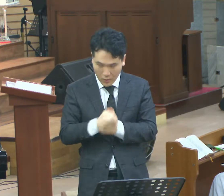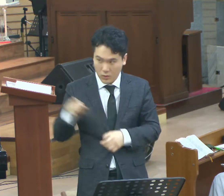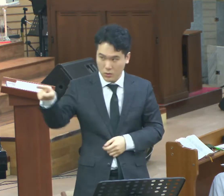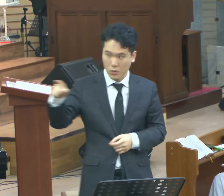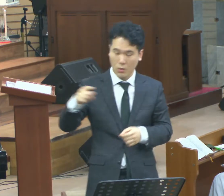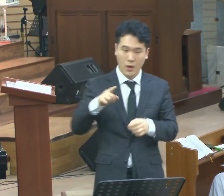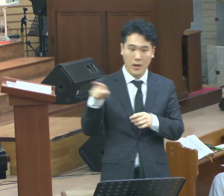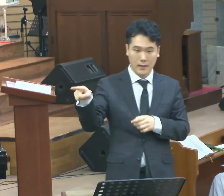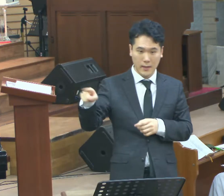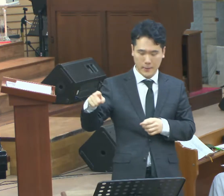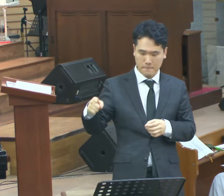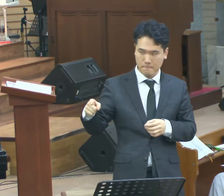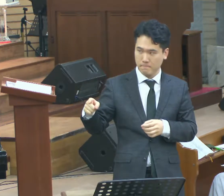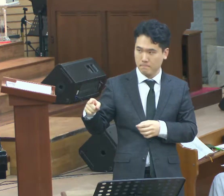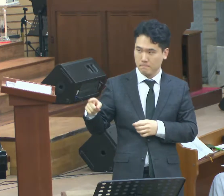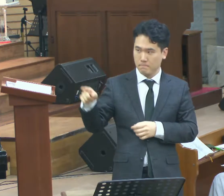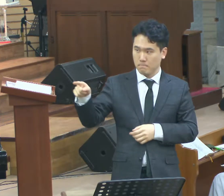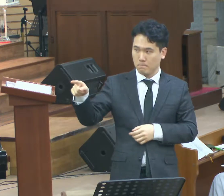4천만 원이 더 들어요.